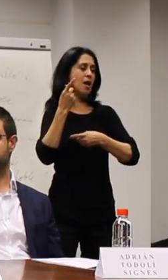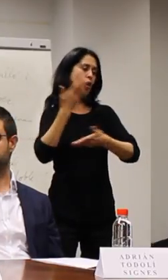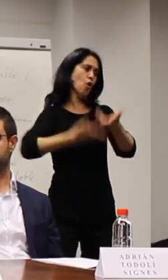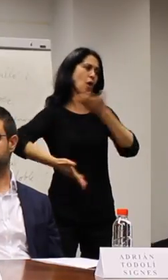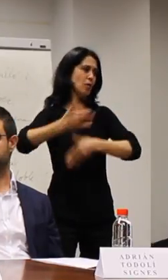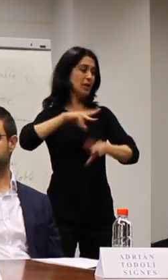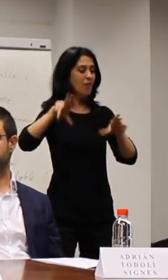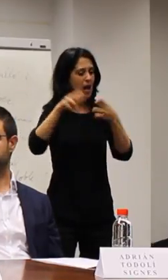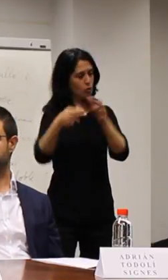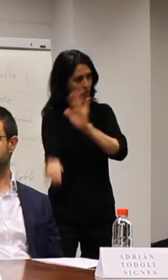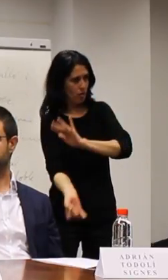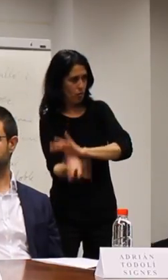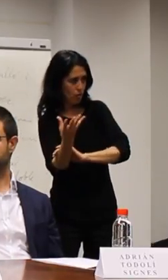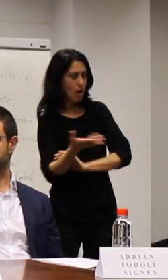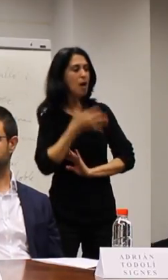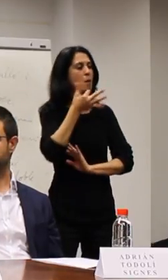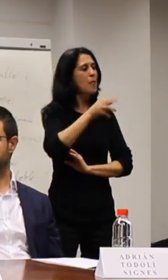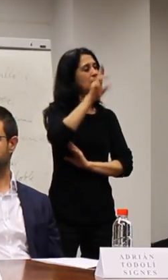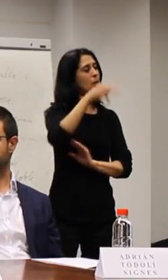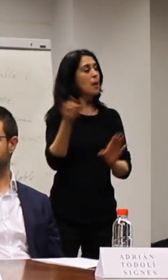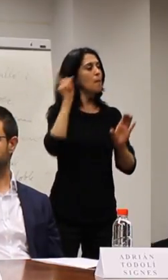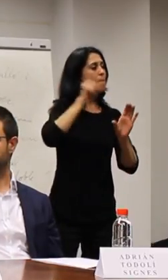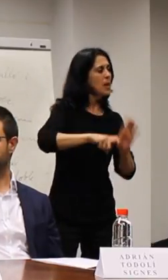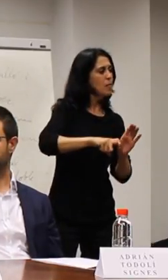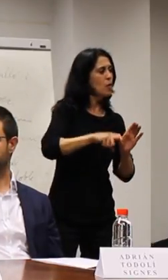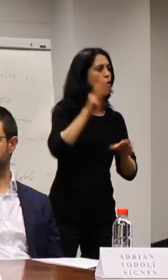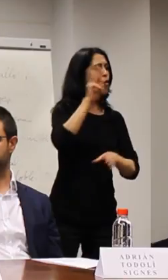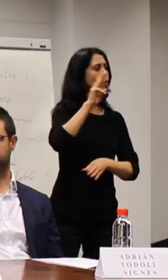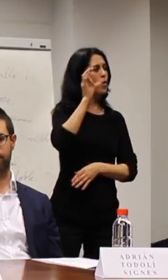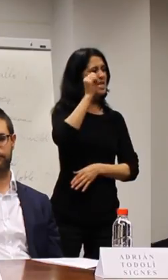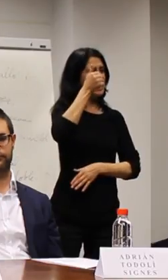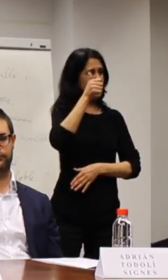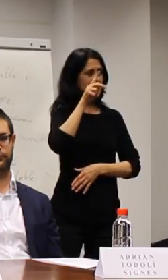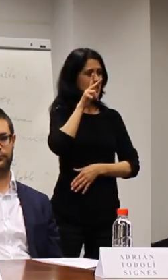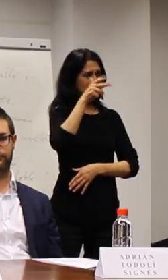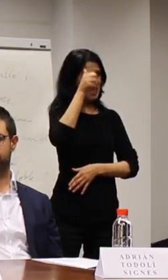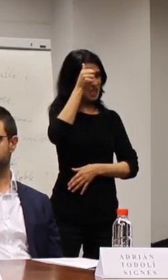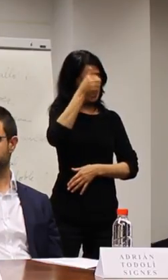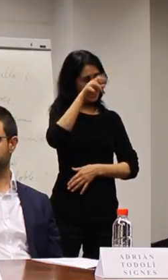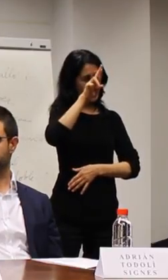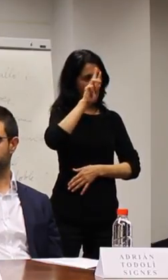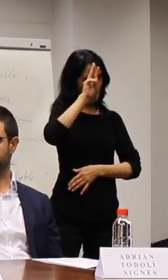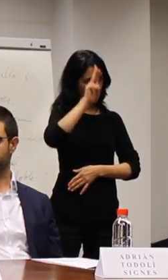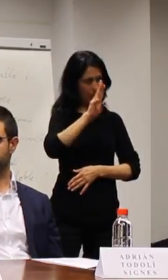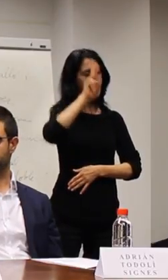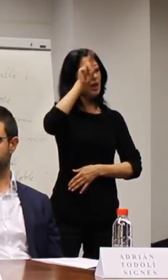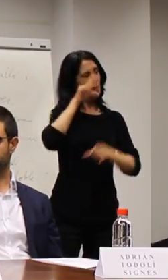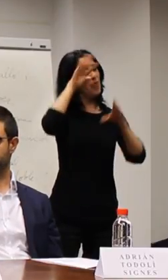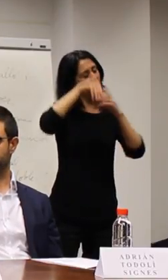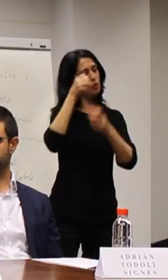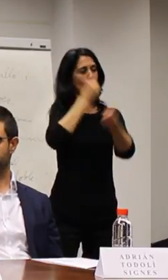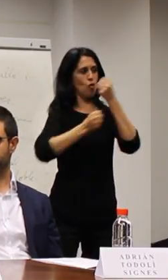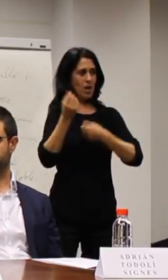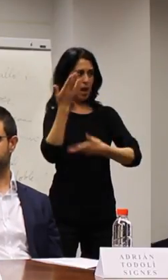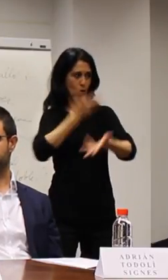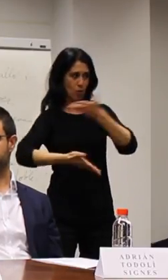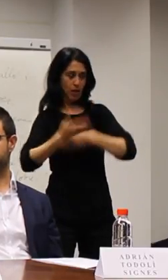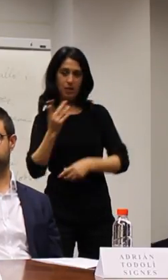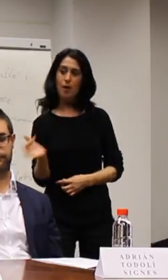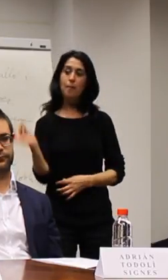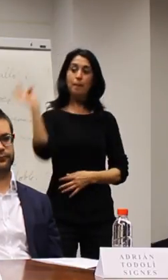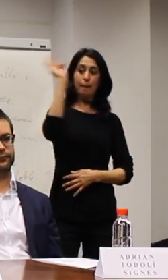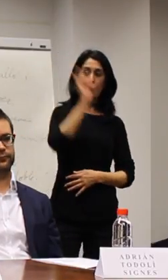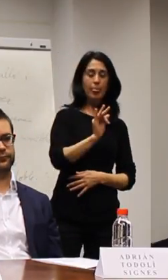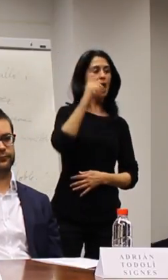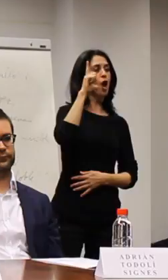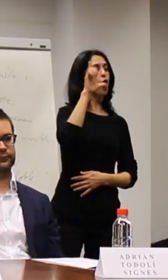además miembro de WeShare, un think tank de la economía colaborativa. A su lado está Juan Vicente López Gandía, que es catedrático